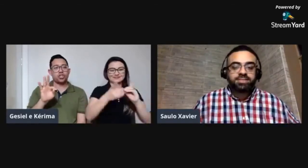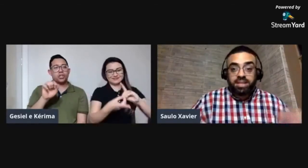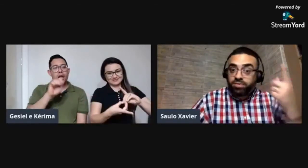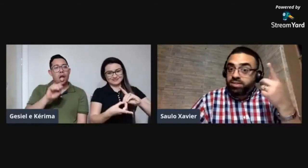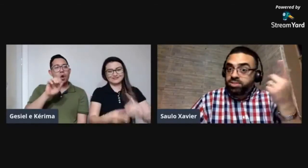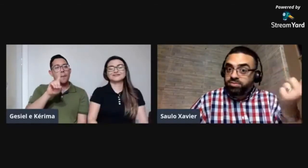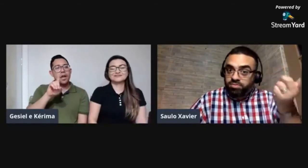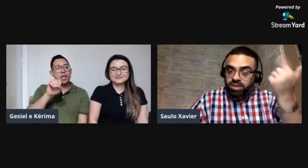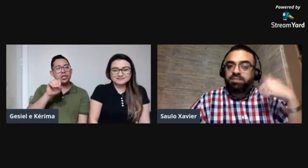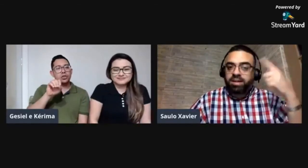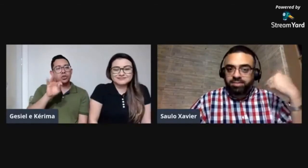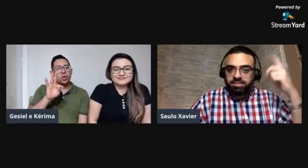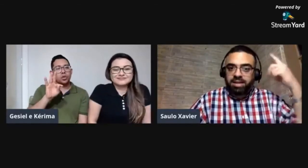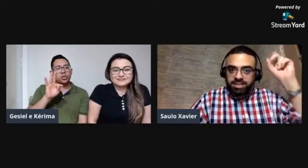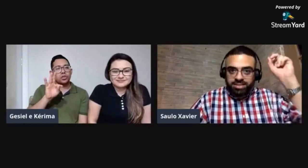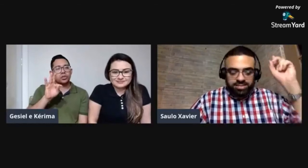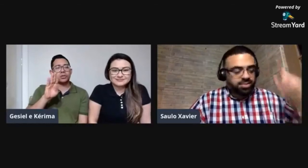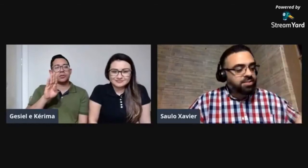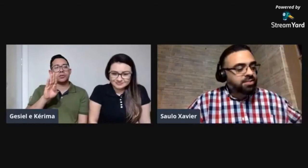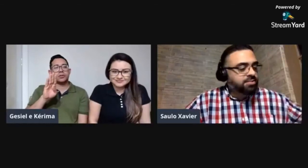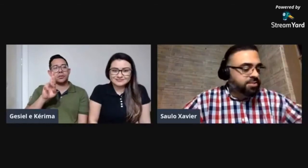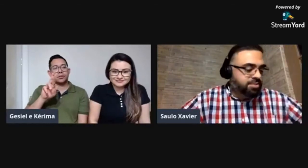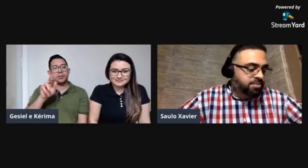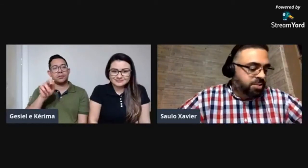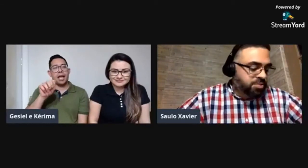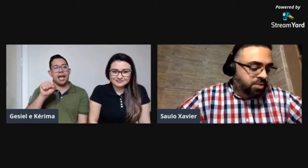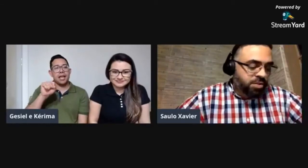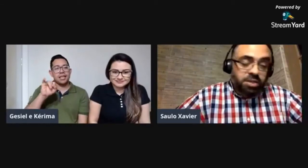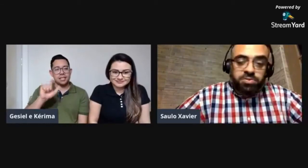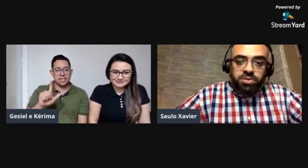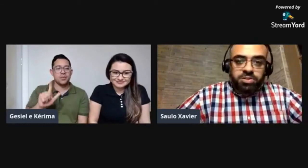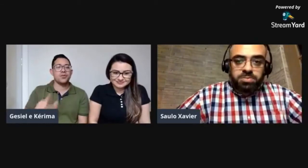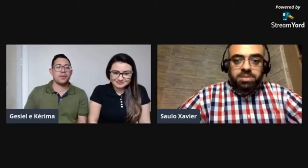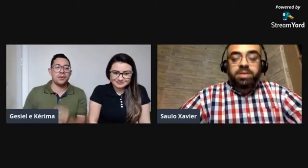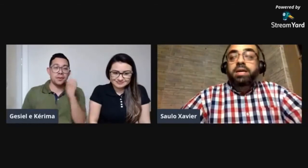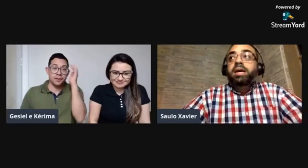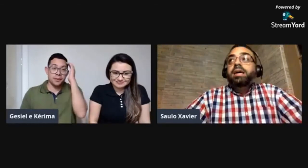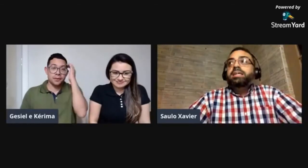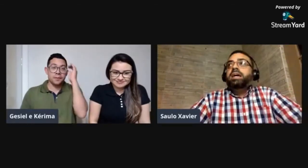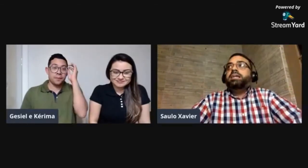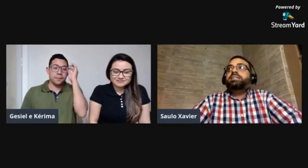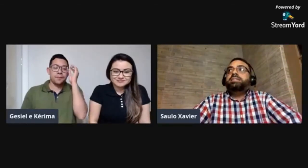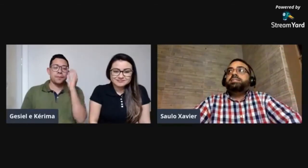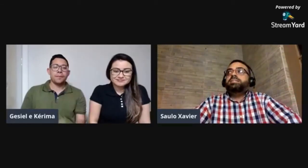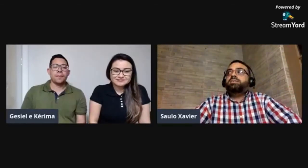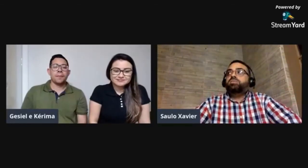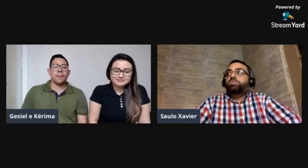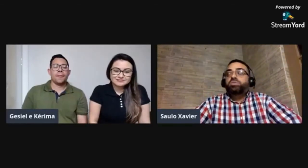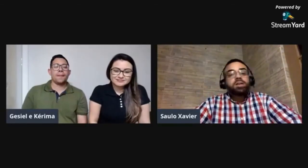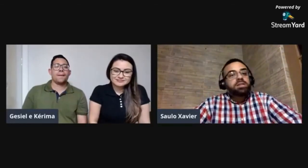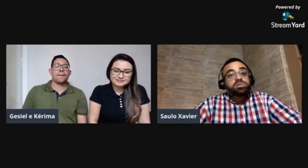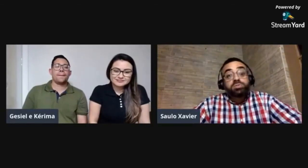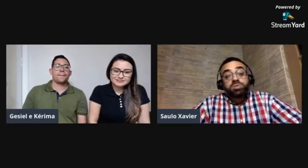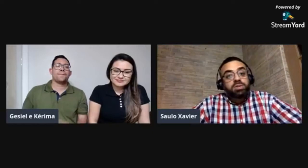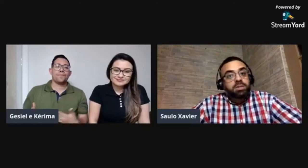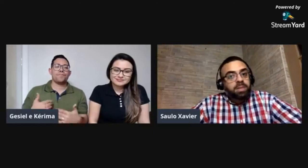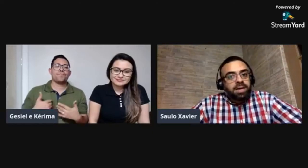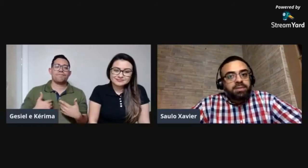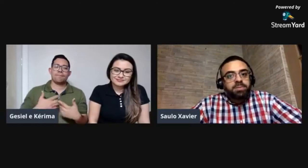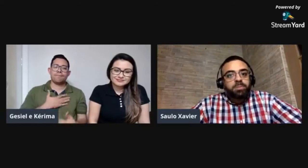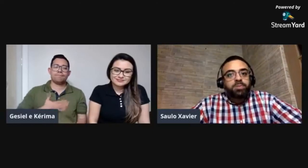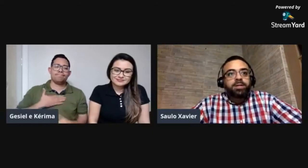que é assim. Veio da matriz, veio do pessoal que criou o DOT mesmo. E aí, assim, eu estou muito feliz, estou